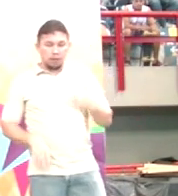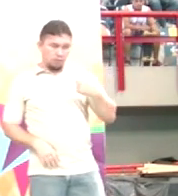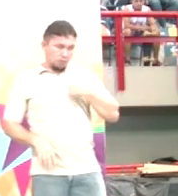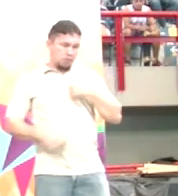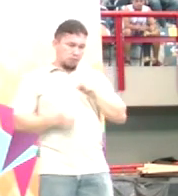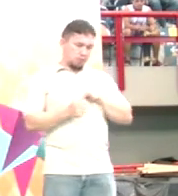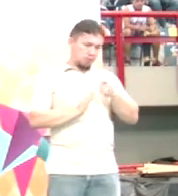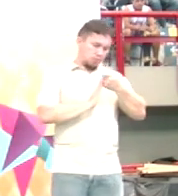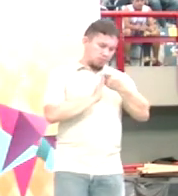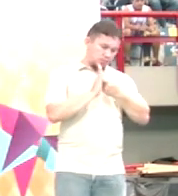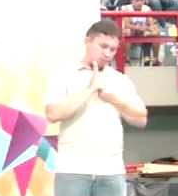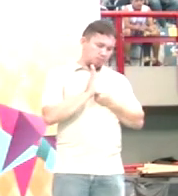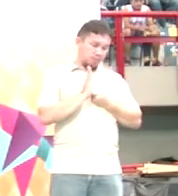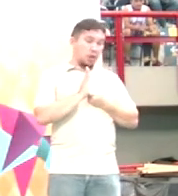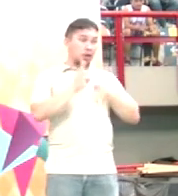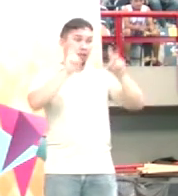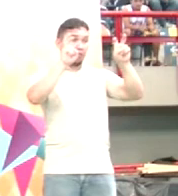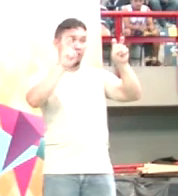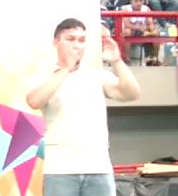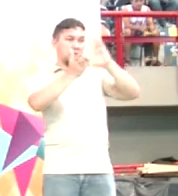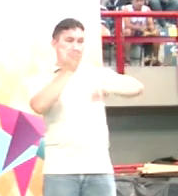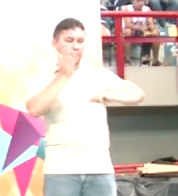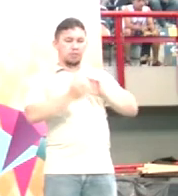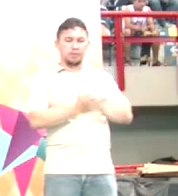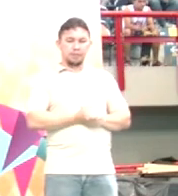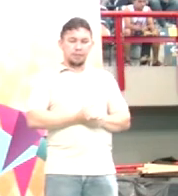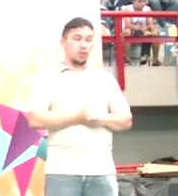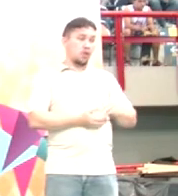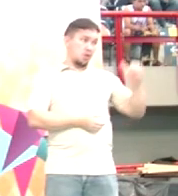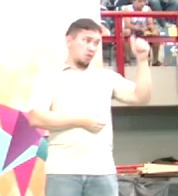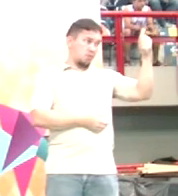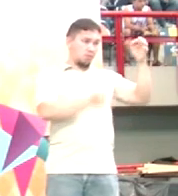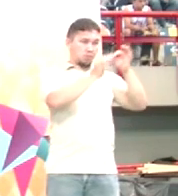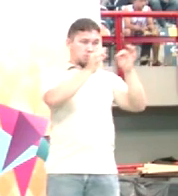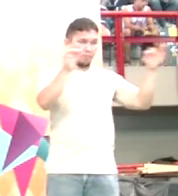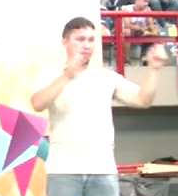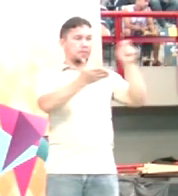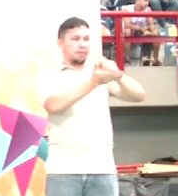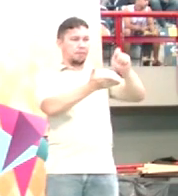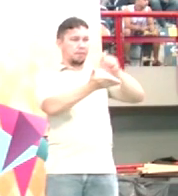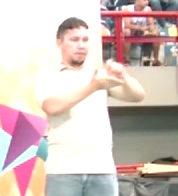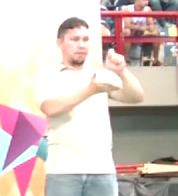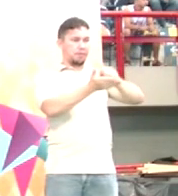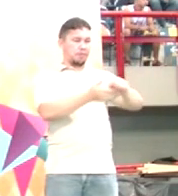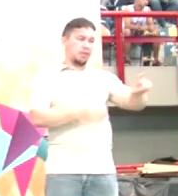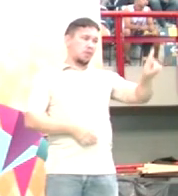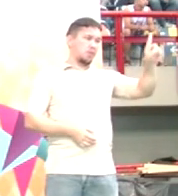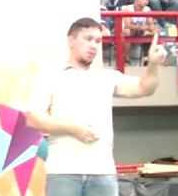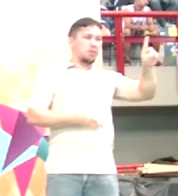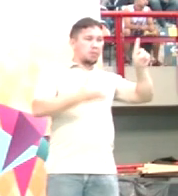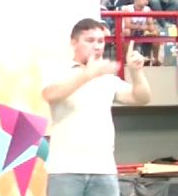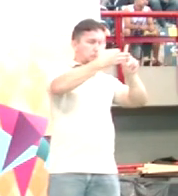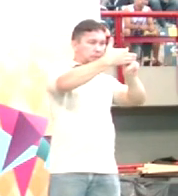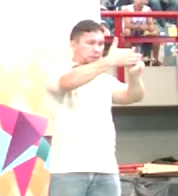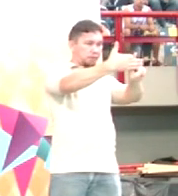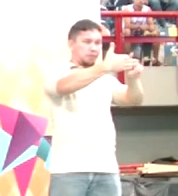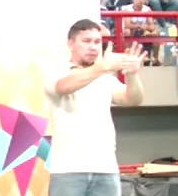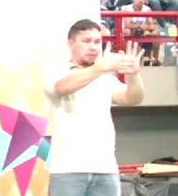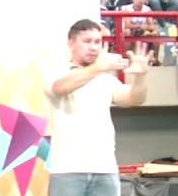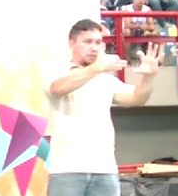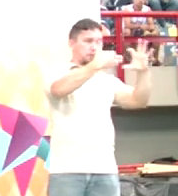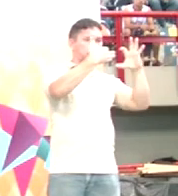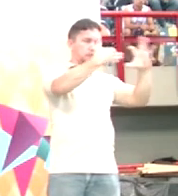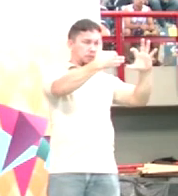a redação sem o título, vou começar na linha 1, colocando o meu dedo como referência do parágrafo